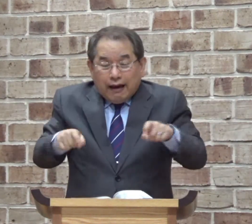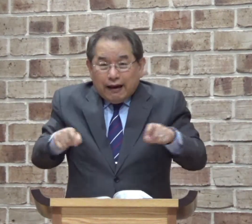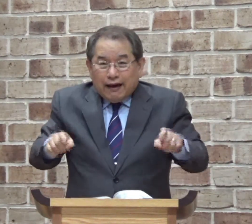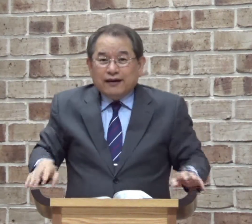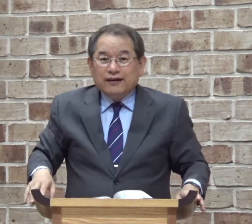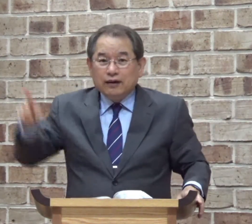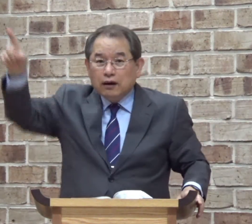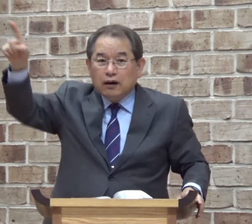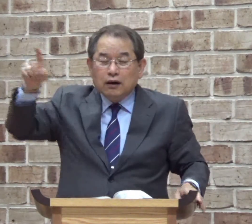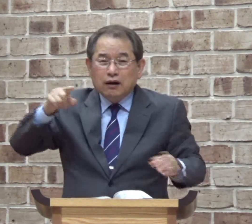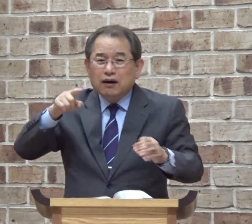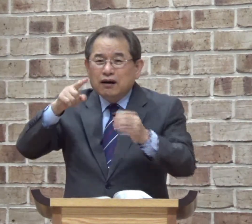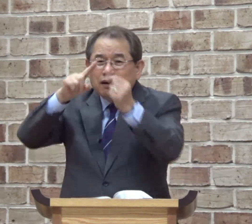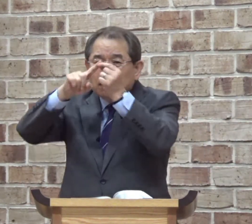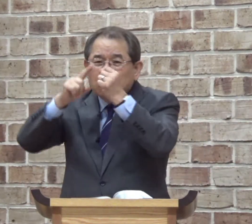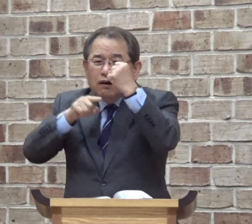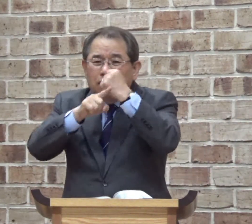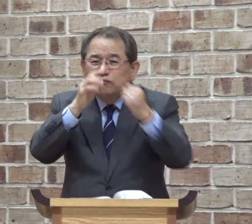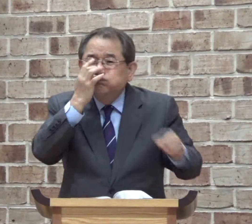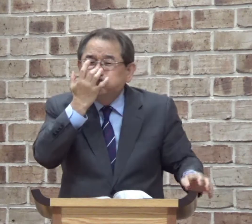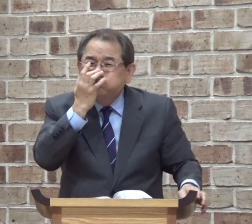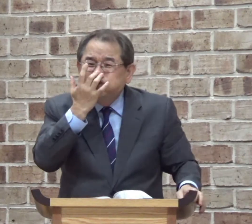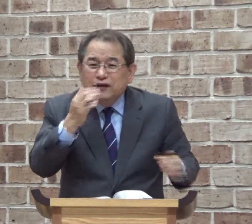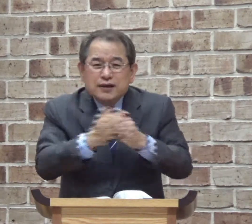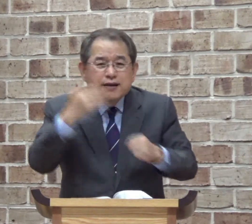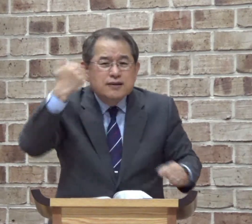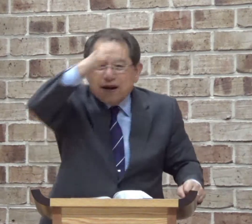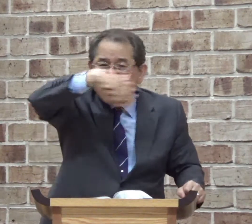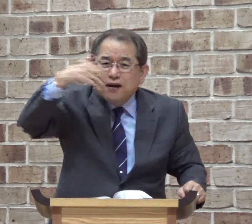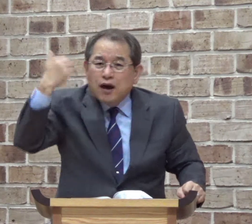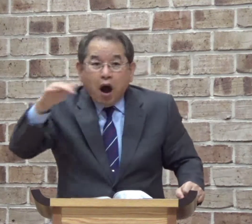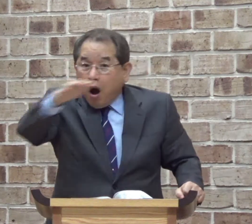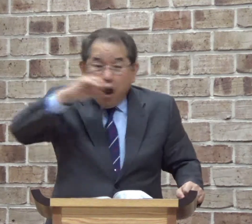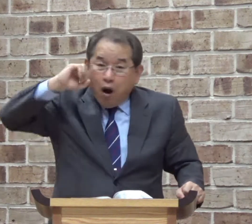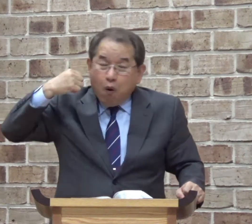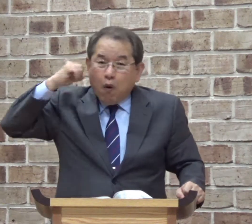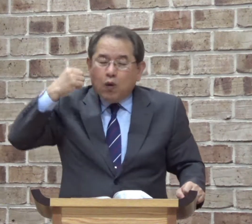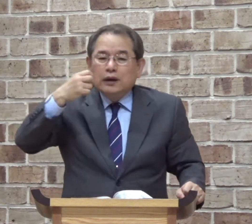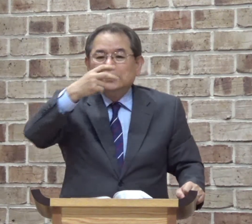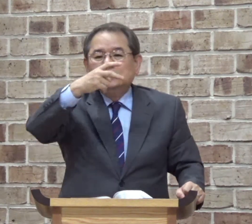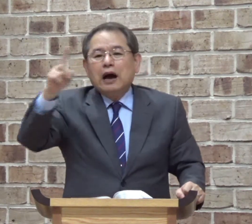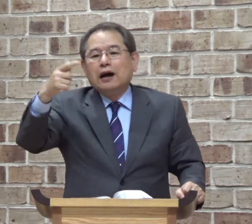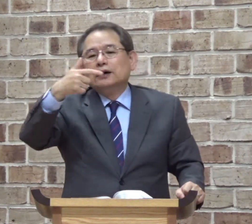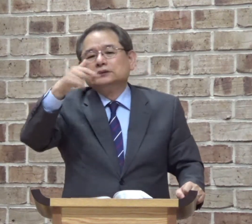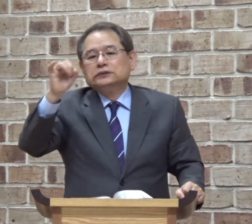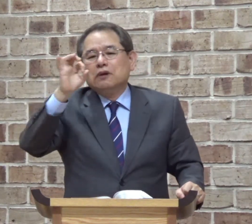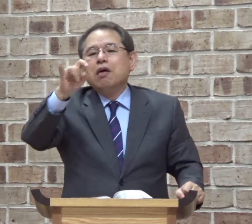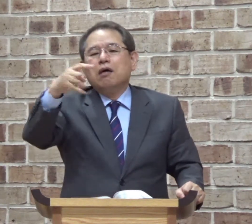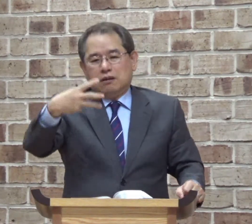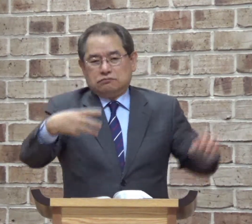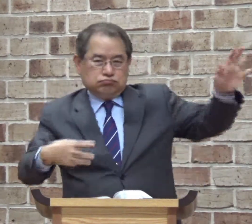그 글자의 뜻은 무슨 뜻인지 몰라서 다른 사람을 부르면 해독하기가 어려웠습니다. 그때 다니엘을 불러서 그 글자의 뜻을